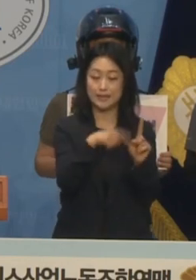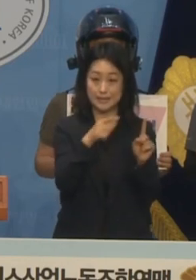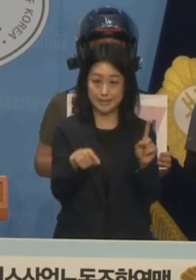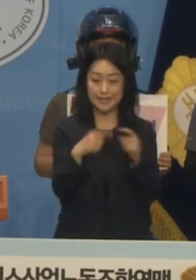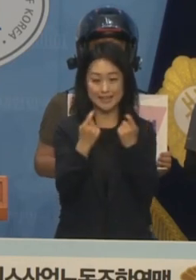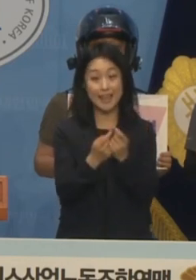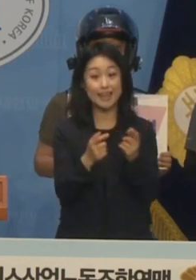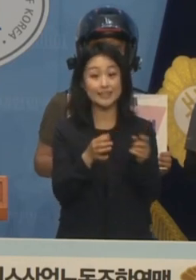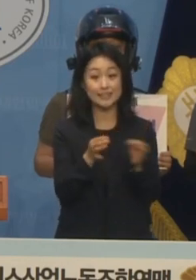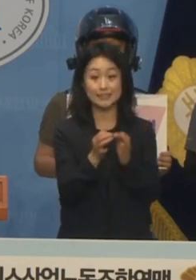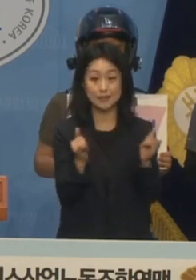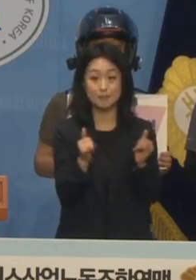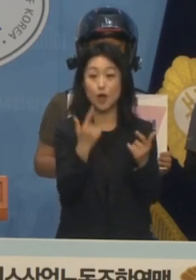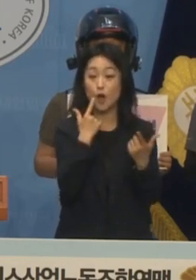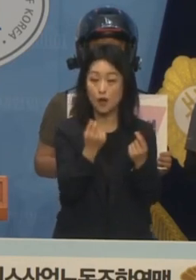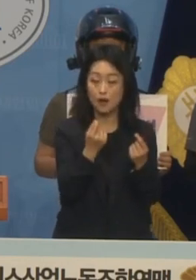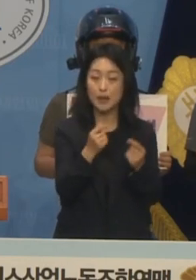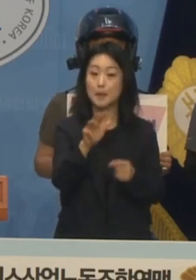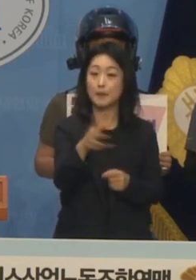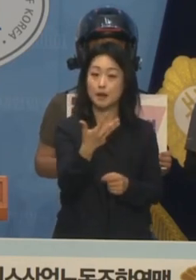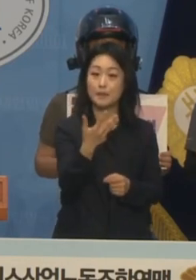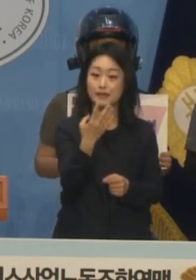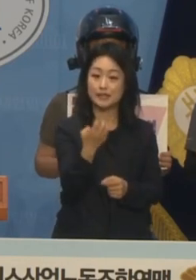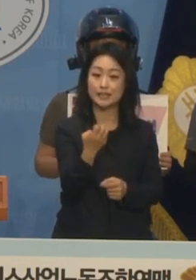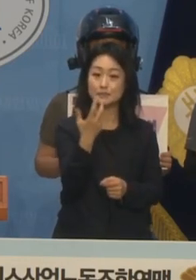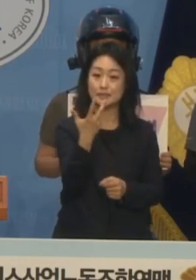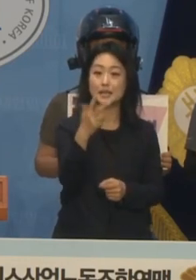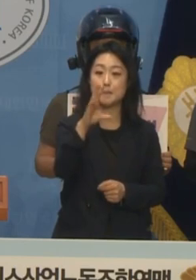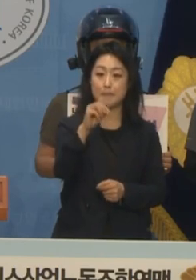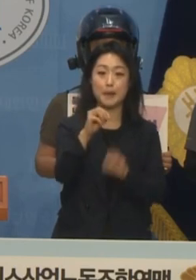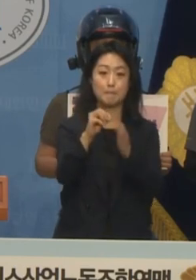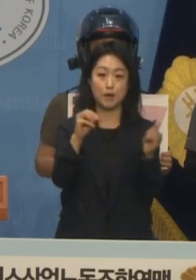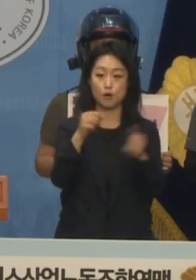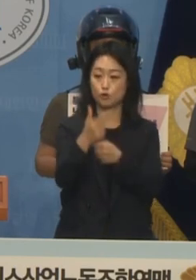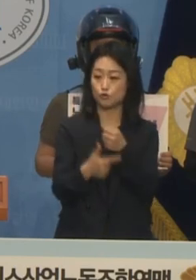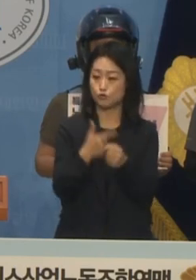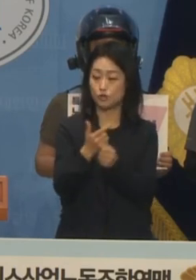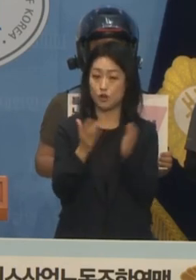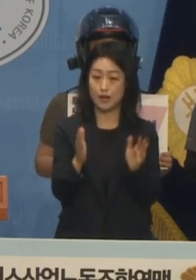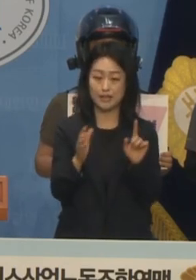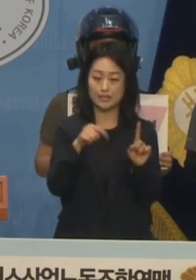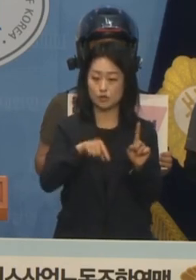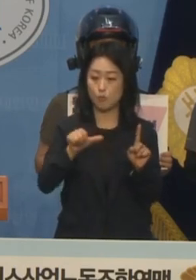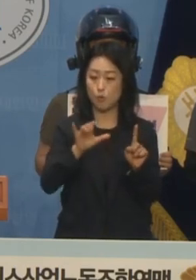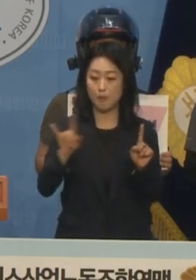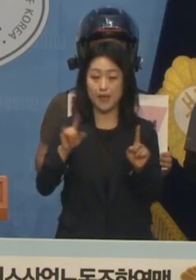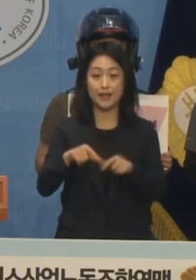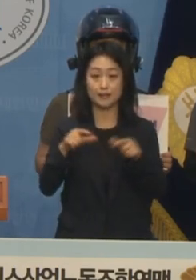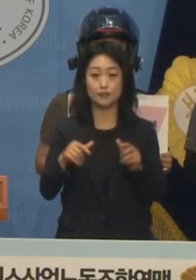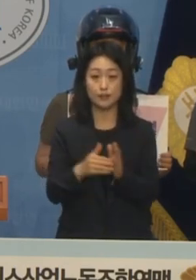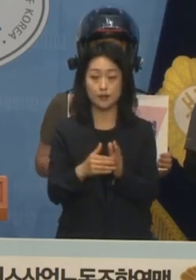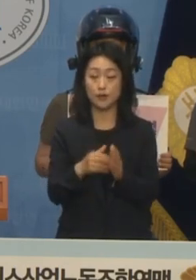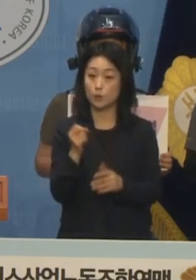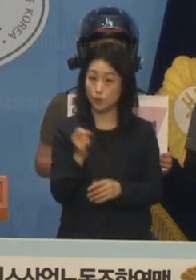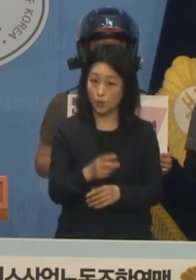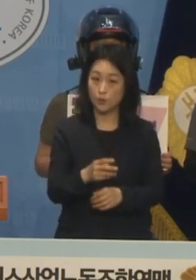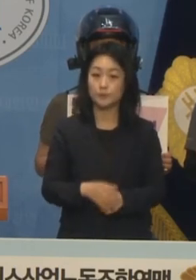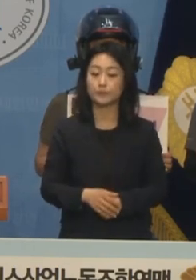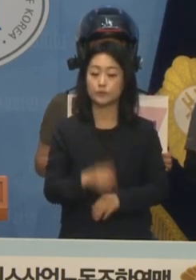자영업자로 추정되는 수는 847만 명으로 6년간 1.5배 늘었습니다.